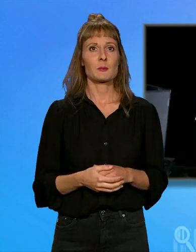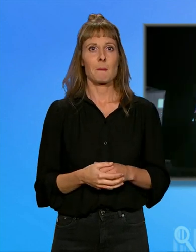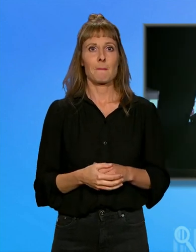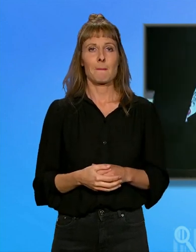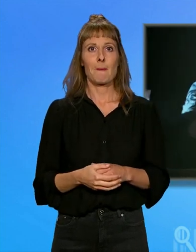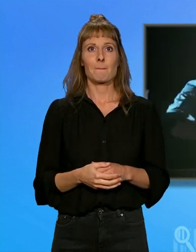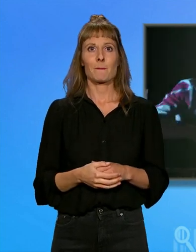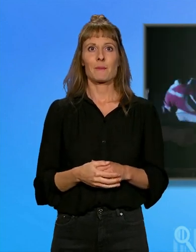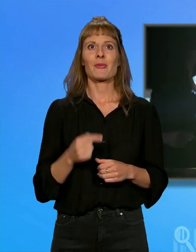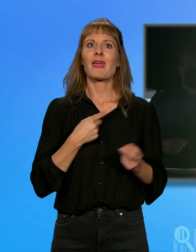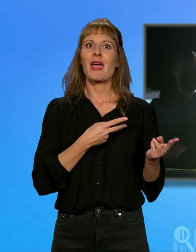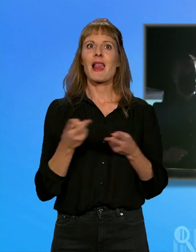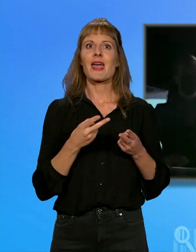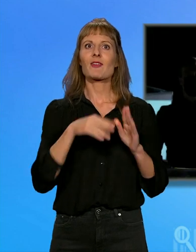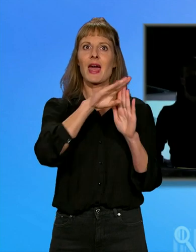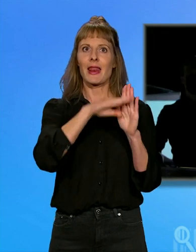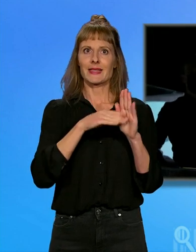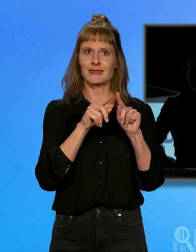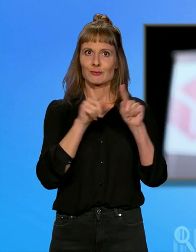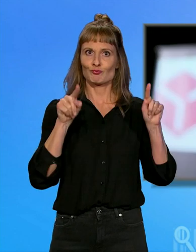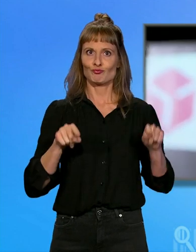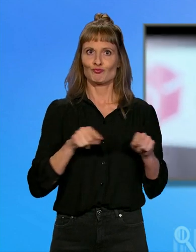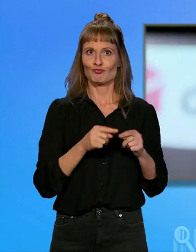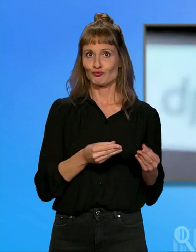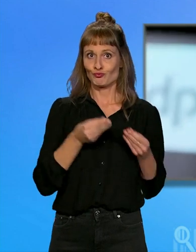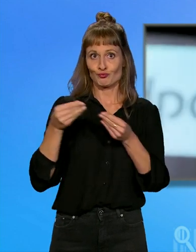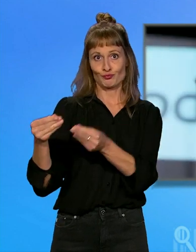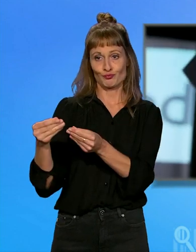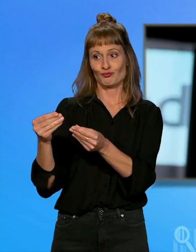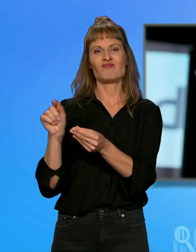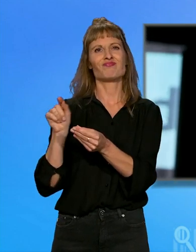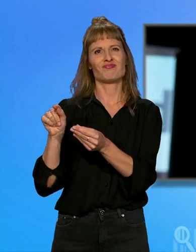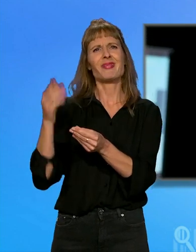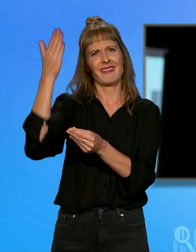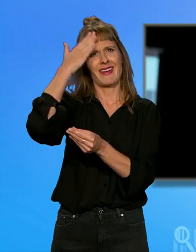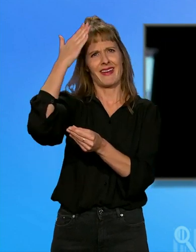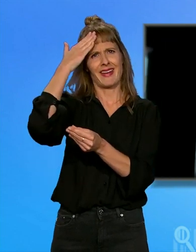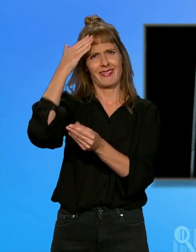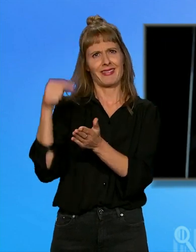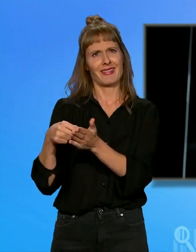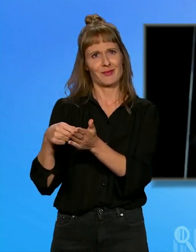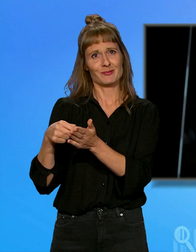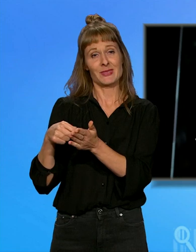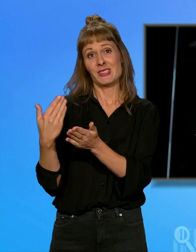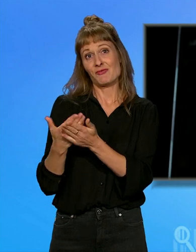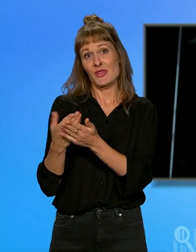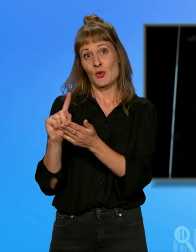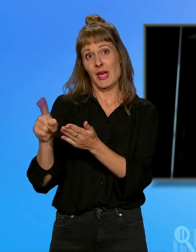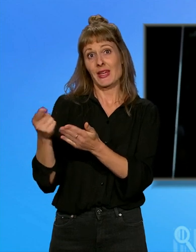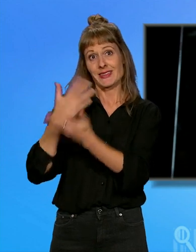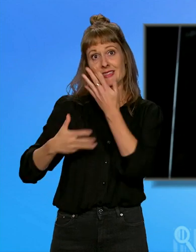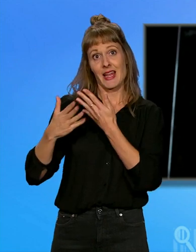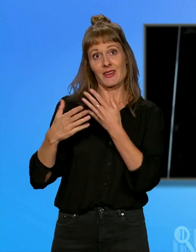Ich zeige ihm die Lieferliste. Er kennt sie gut. Alle Fahrer würden danach arbeiten und hätten diese Daten von DPD auf dem